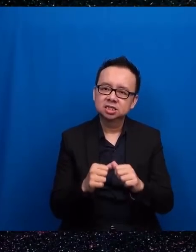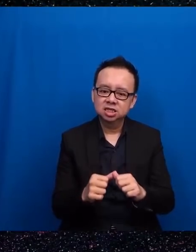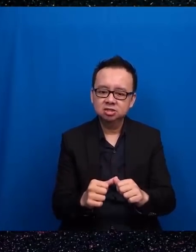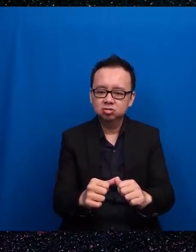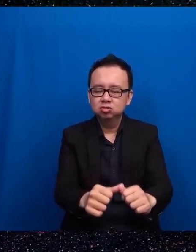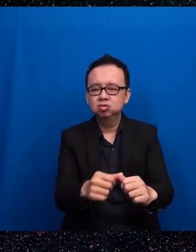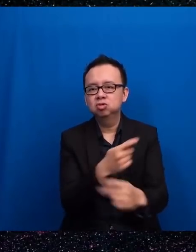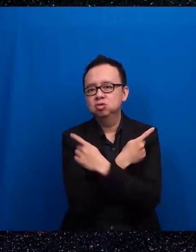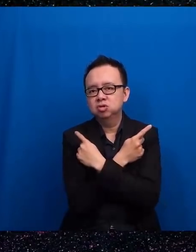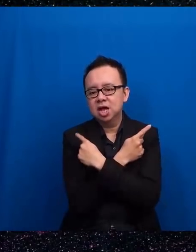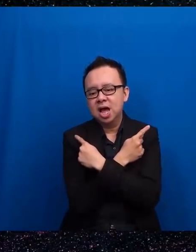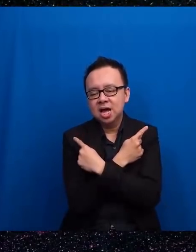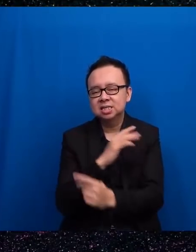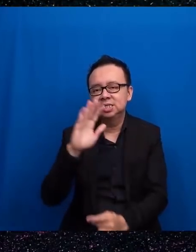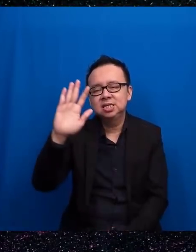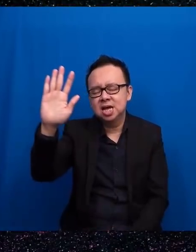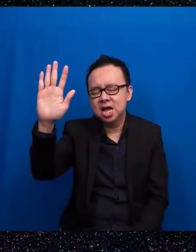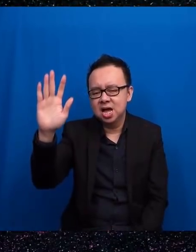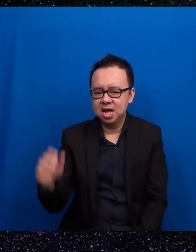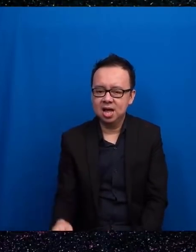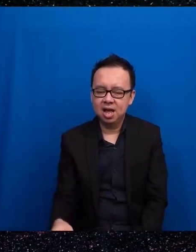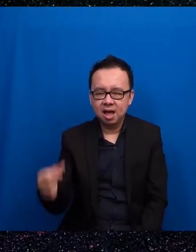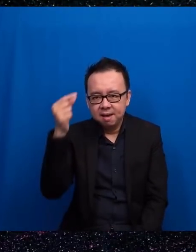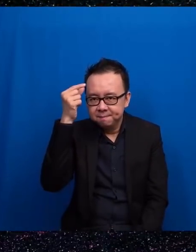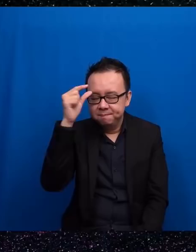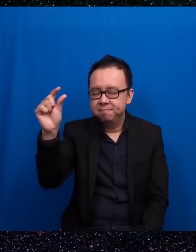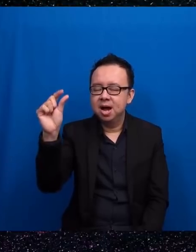sediakan seluruh kasih-Nya